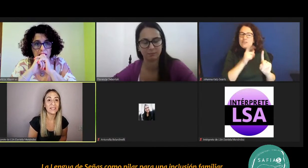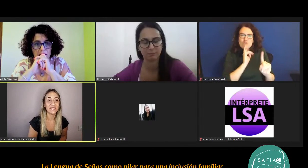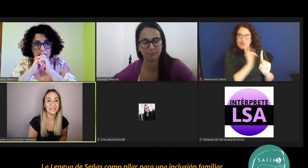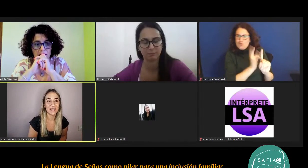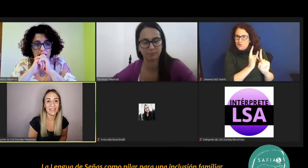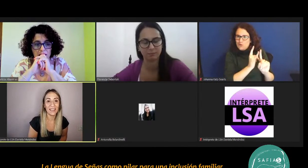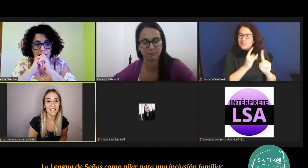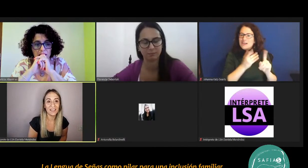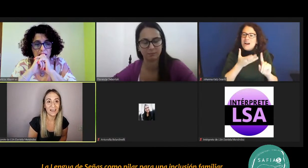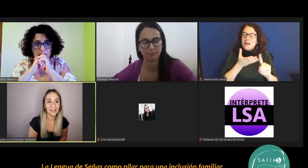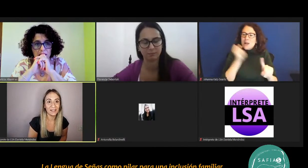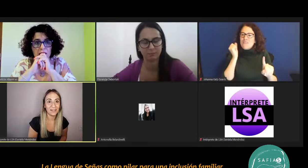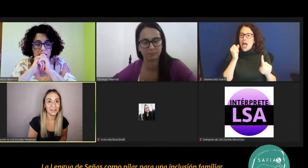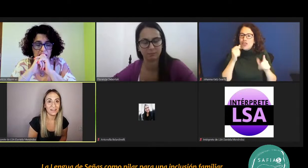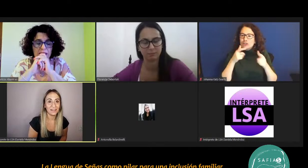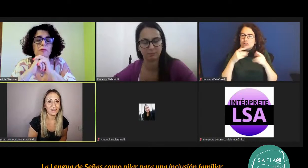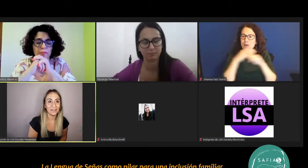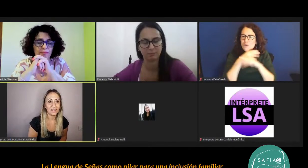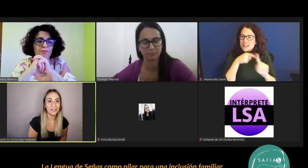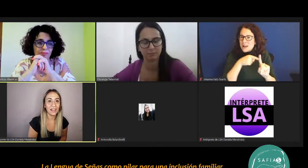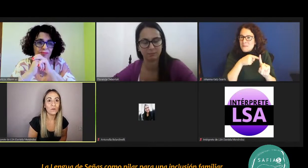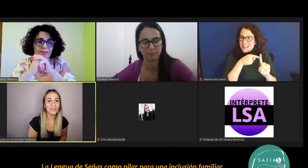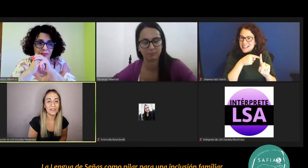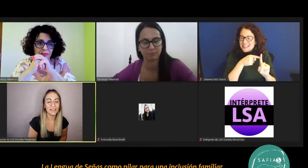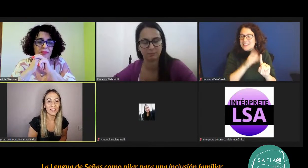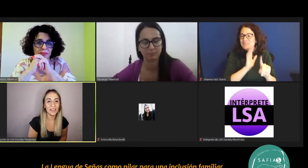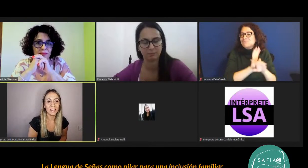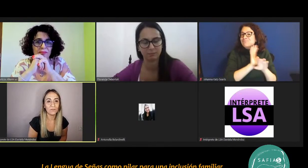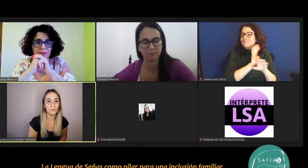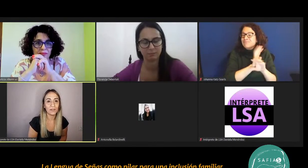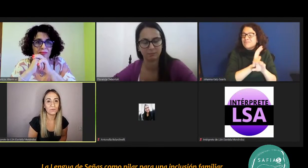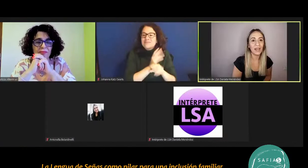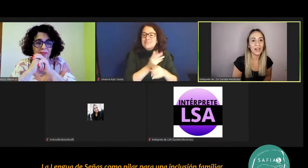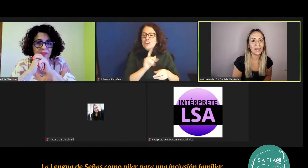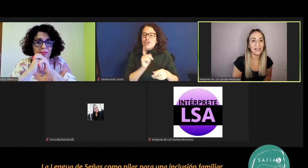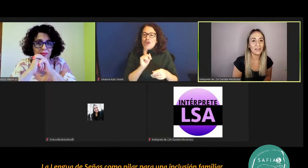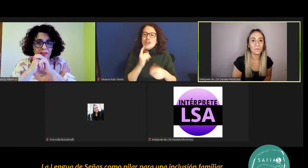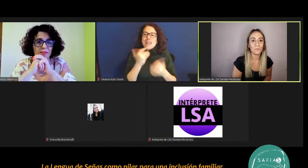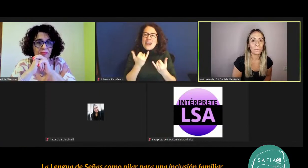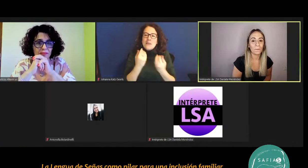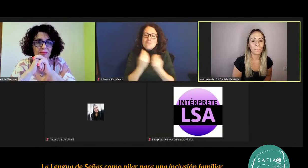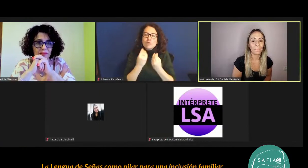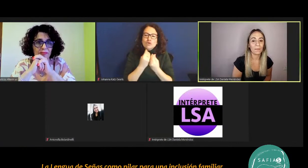de señas es heredada. Esta lengua es adquirida de forma natural.